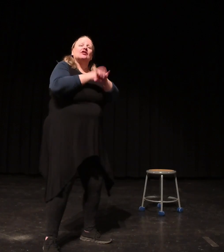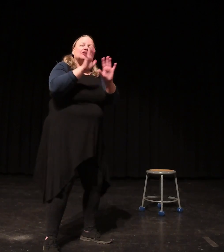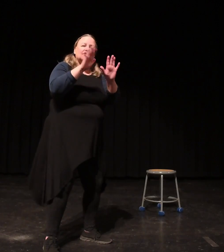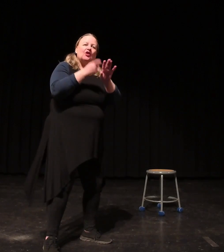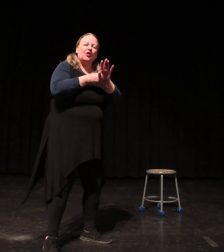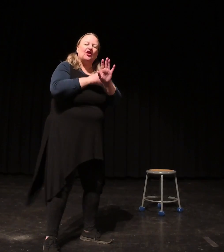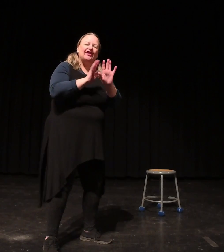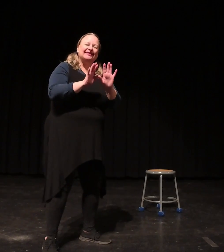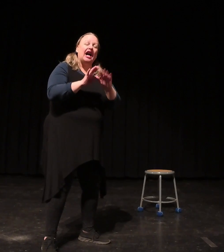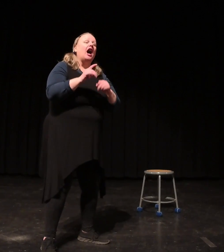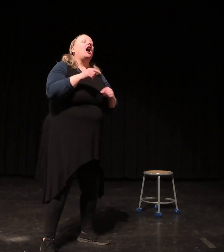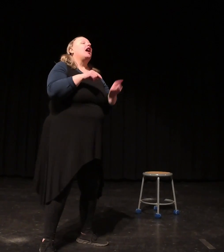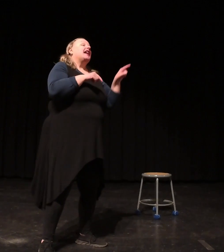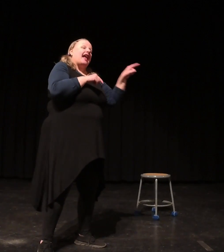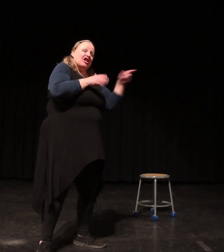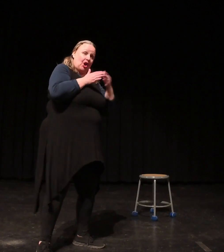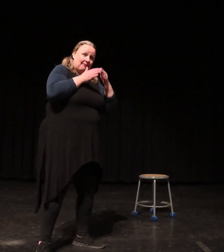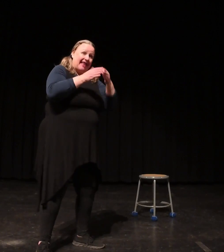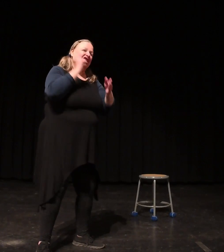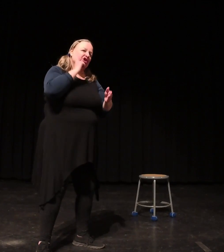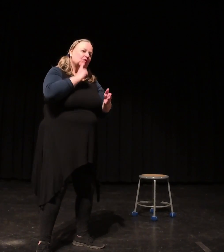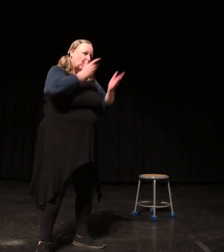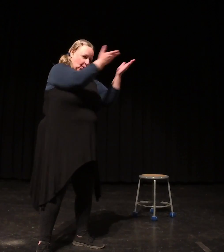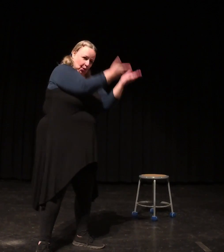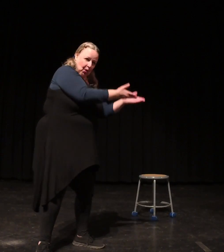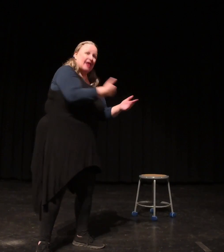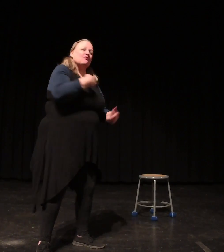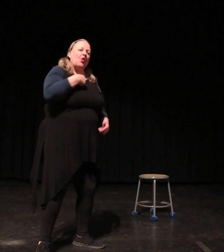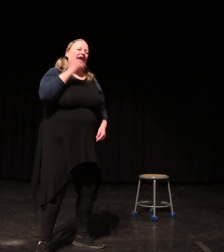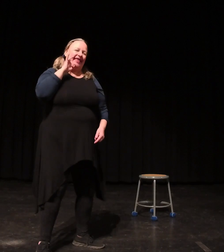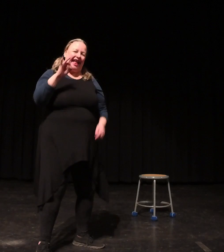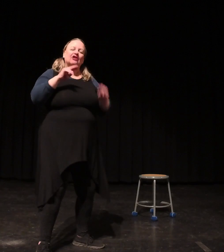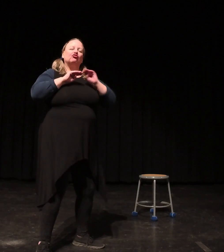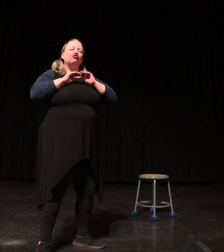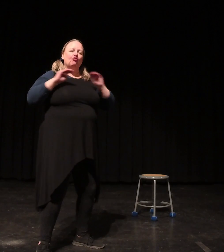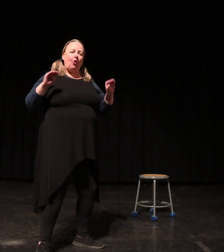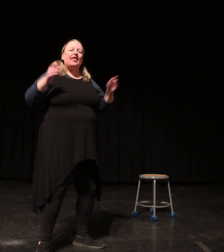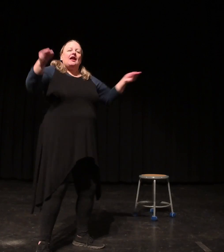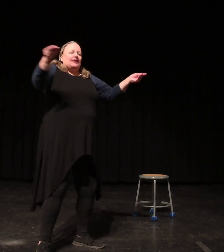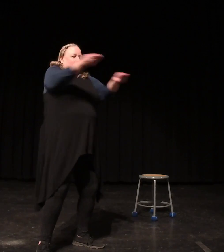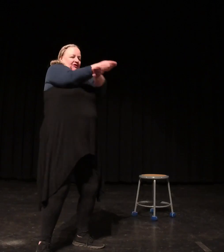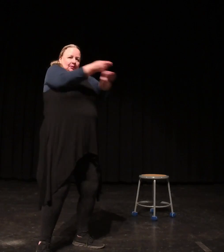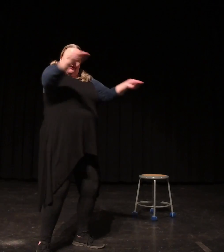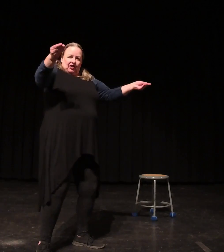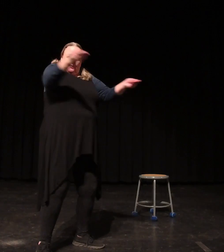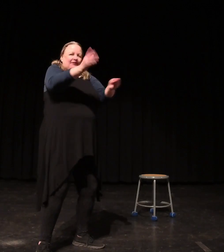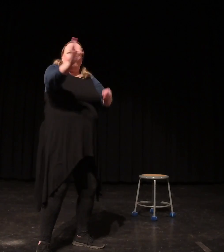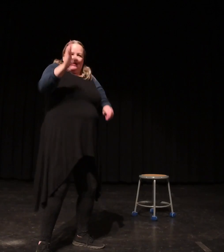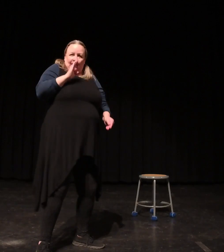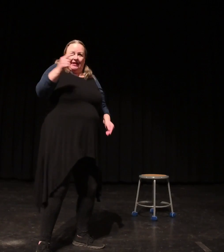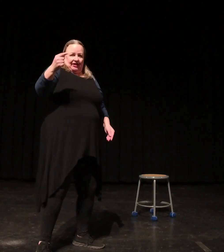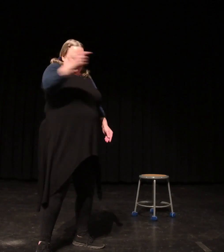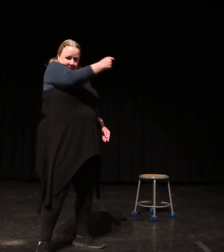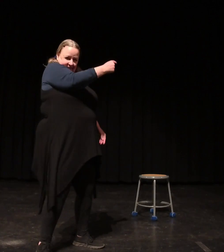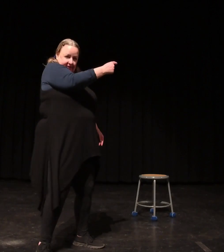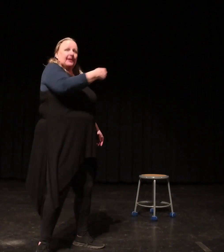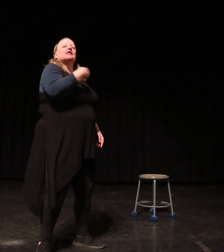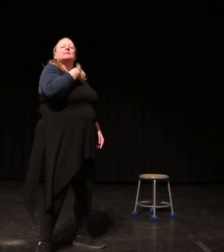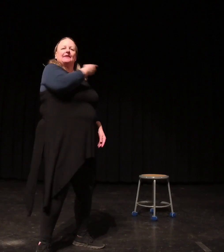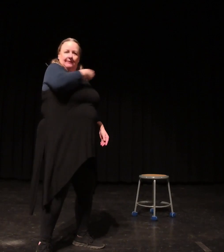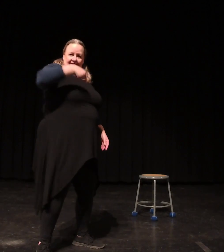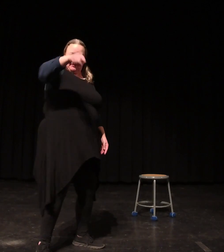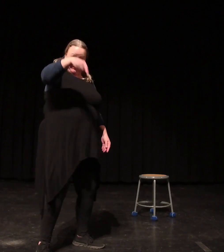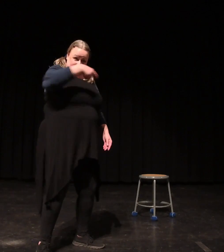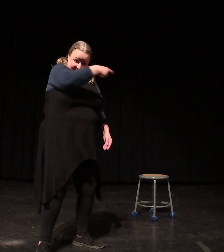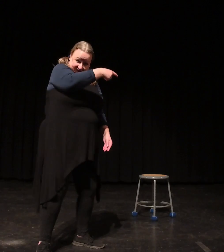là. OK, non. Monsieur le docteur, là, OK? C'est une personne sourde qui vous parle. Moi, je suis l'entendante, je suis l'interprète, là. Moi, je fais juste interpréter